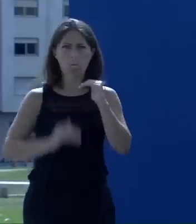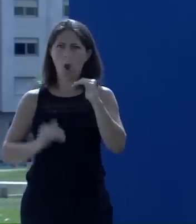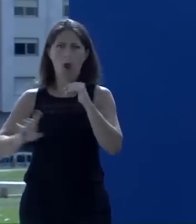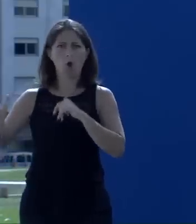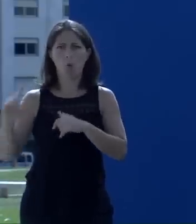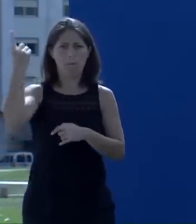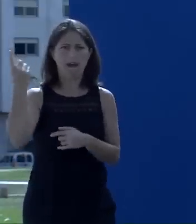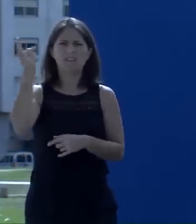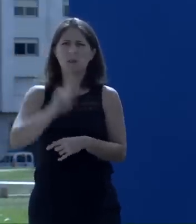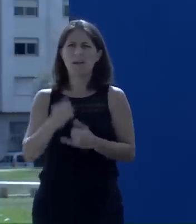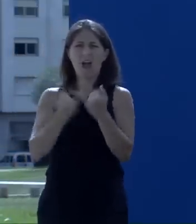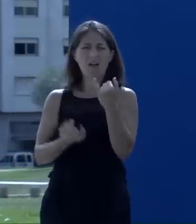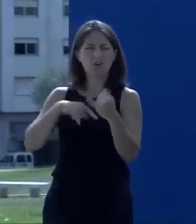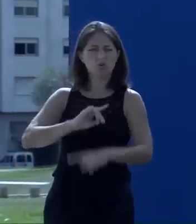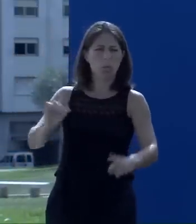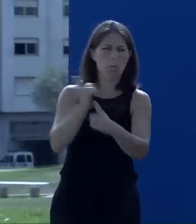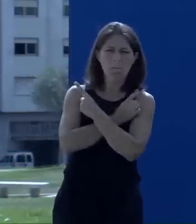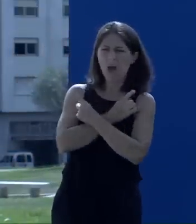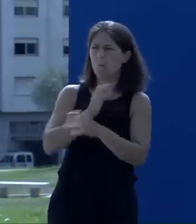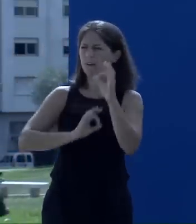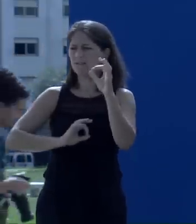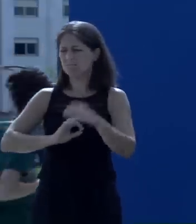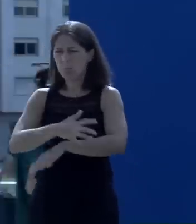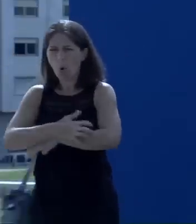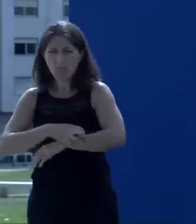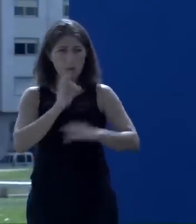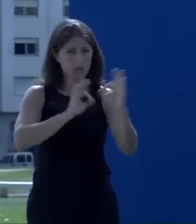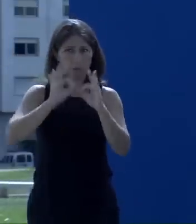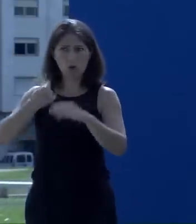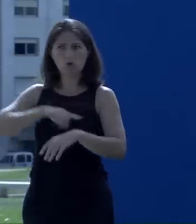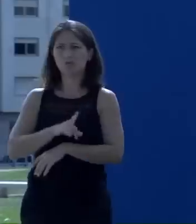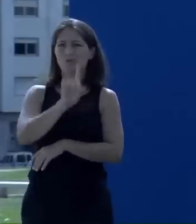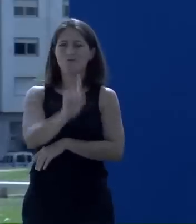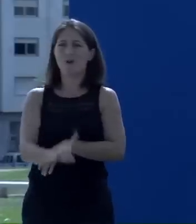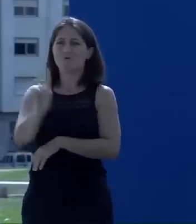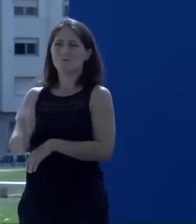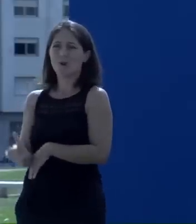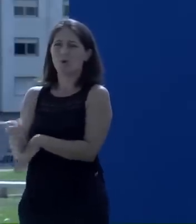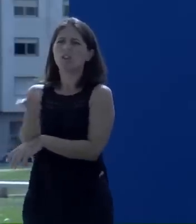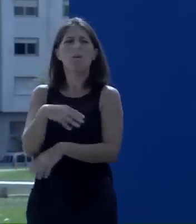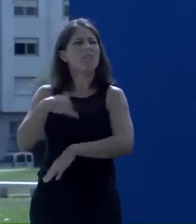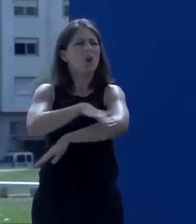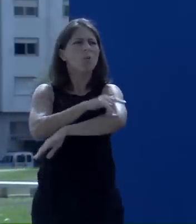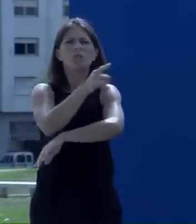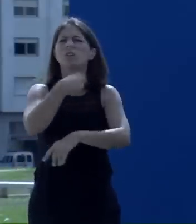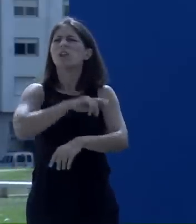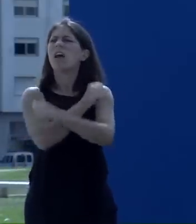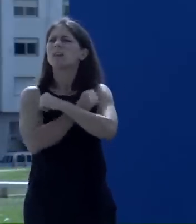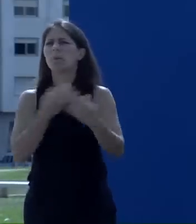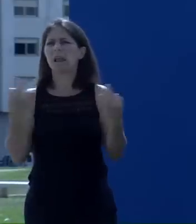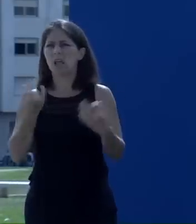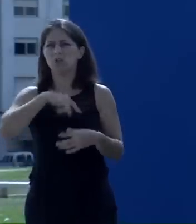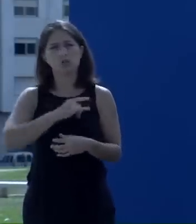de pobreza, paro e un amplo etcétera da marxinalidade social. Cun goberno que o único que espera de nós é